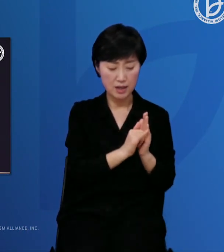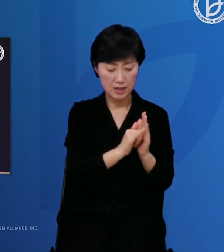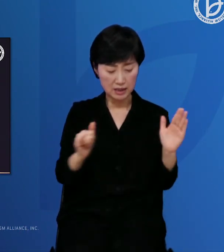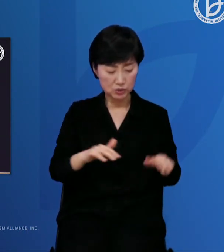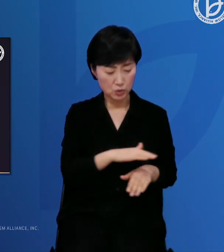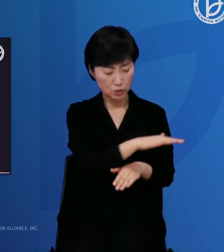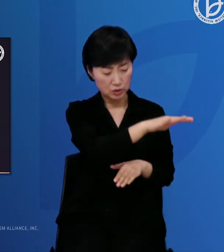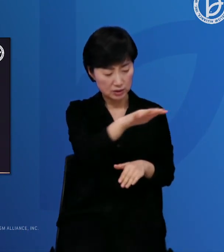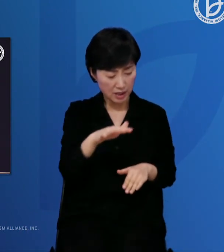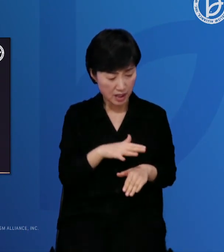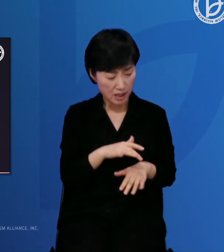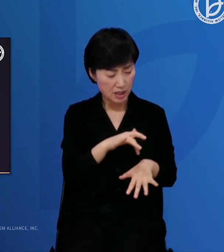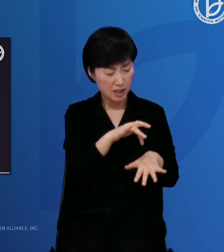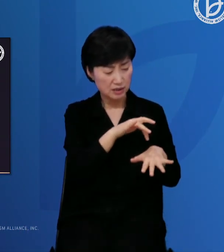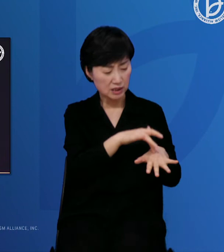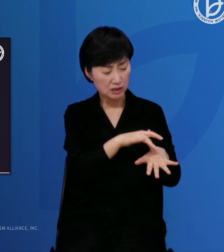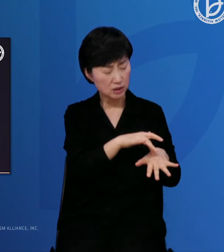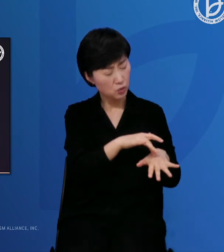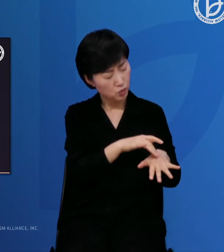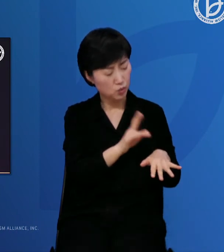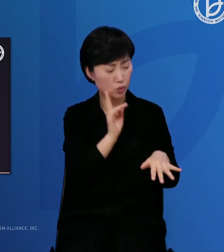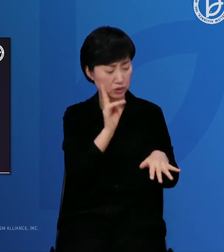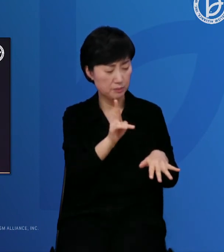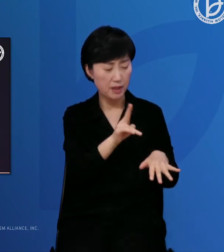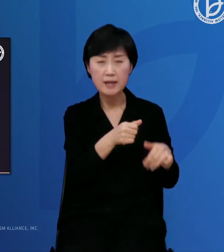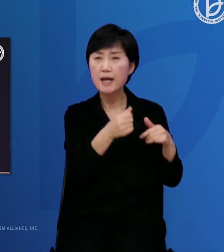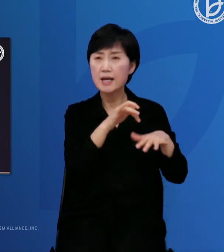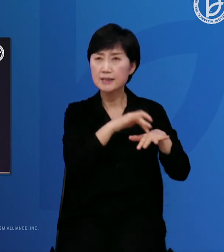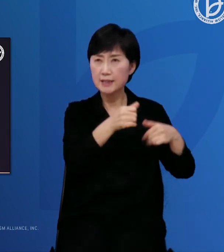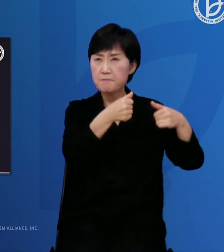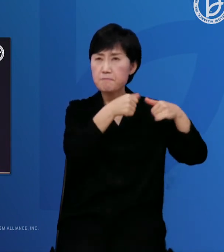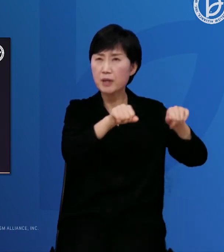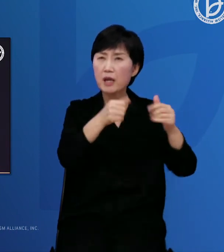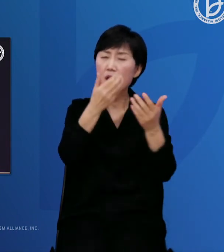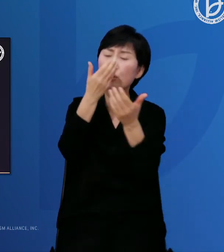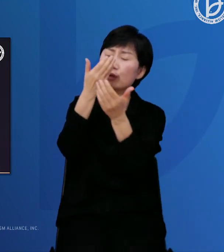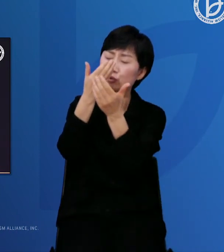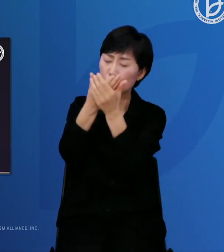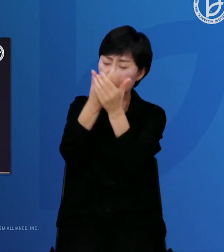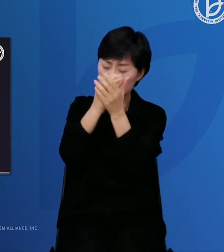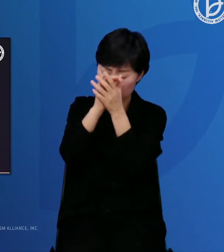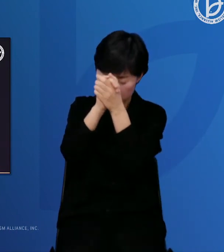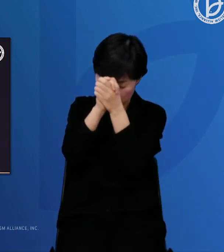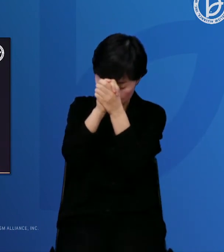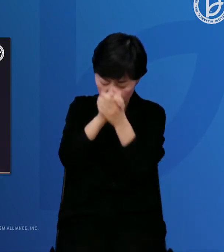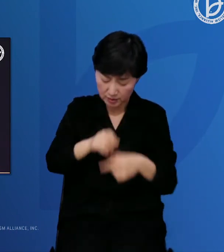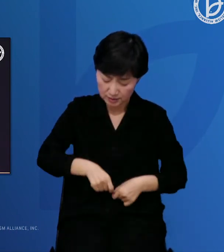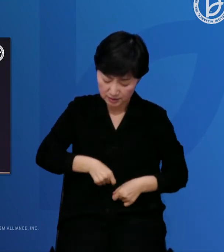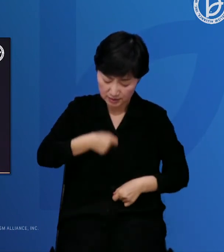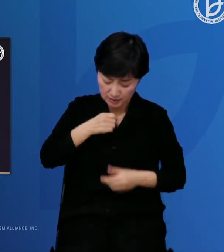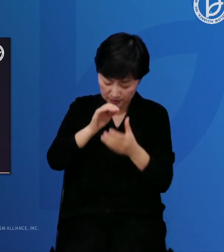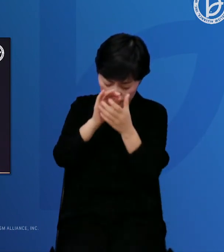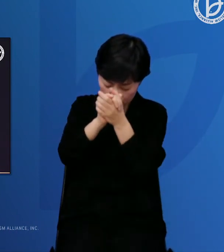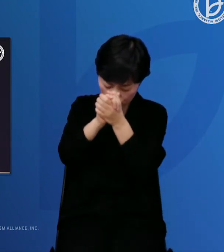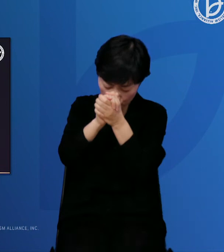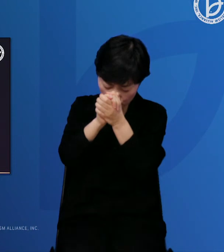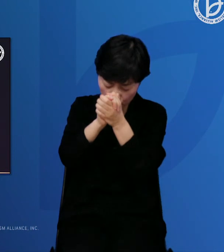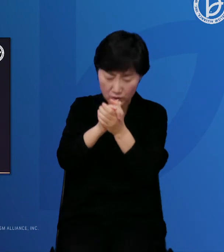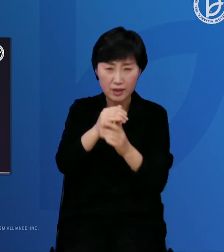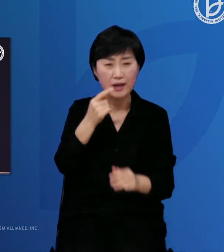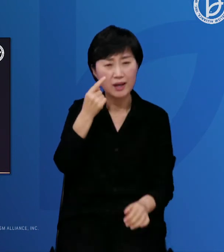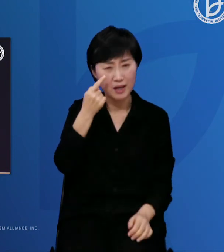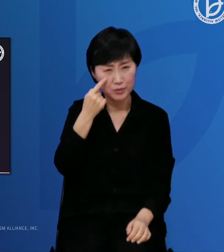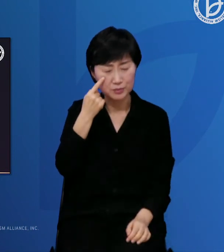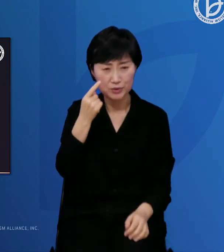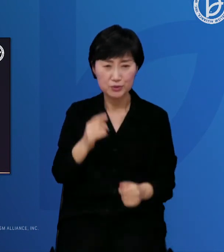흑암 깨트리는 역사 이루어 주옵소서. May you fulfill your work of shattering all the powers of darkness working upon me, my